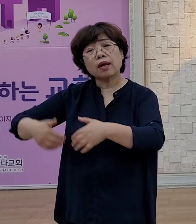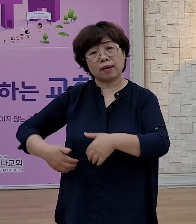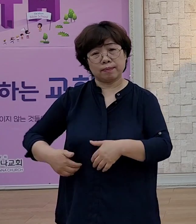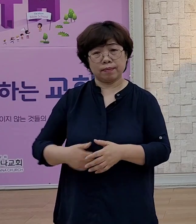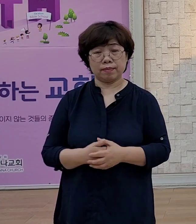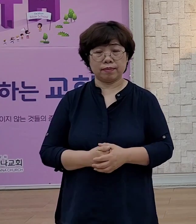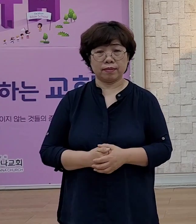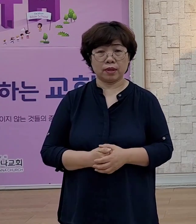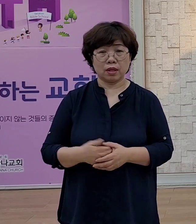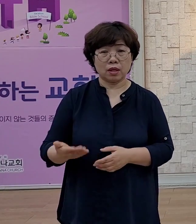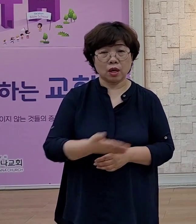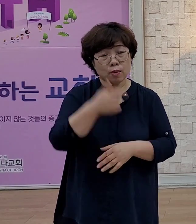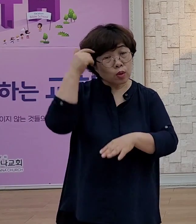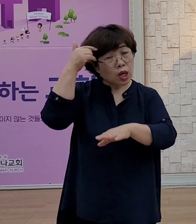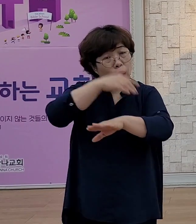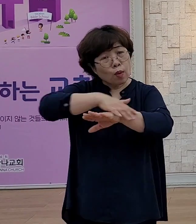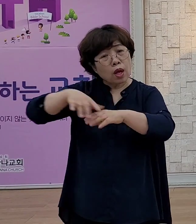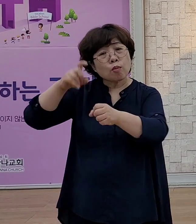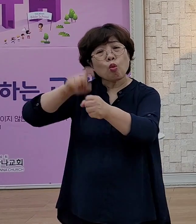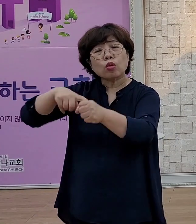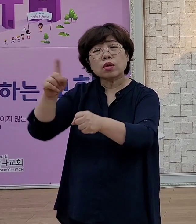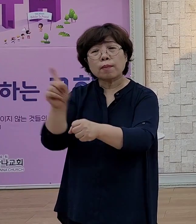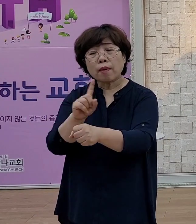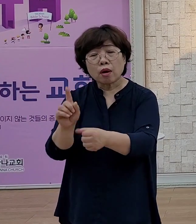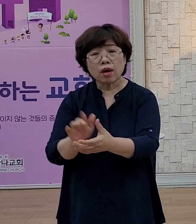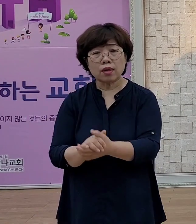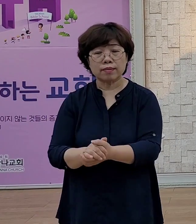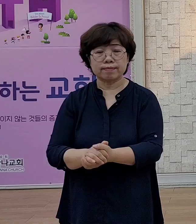여러분의 계획의 목적이 뭐냐고.